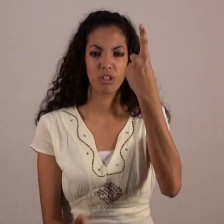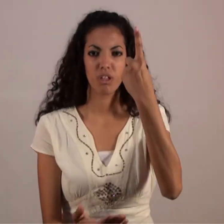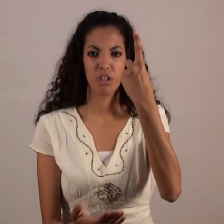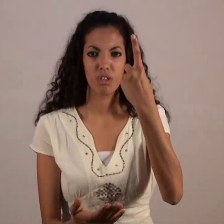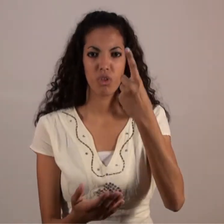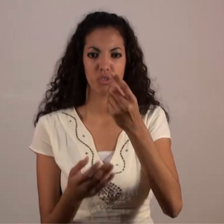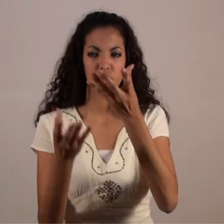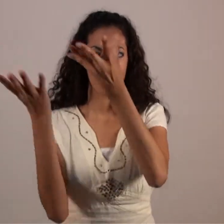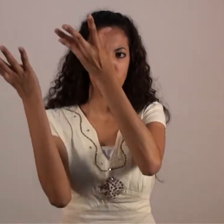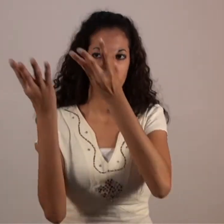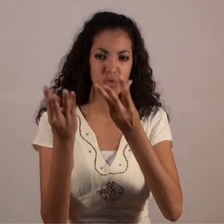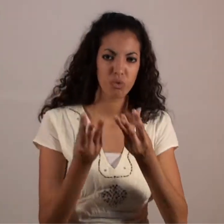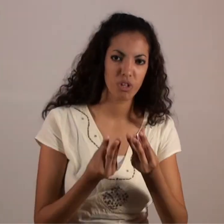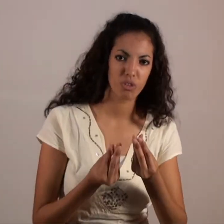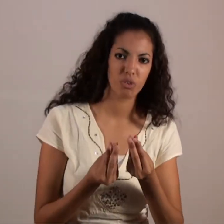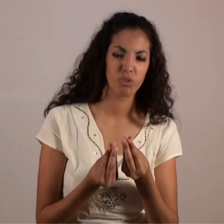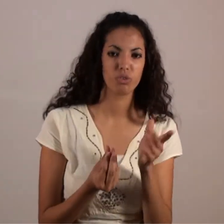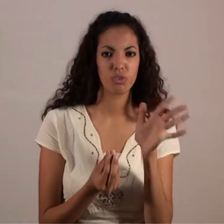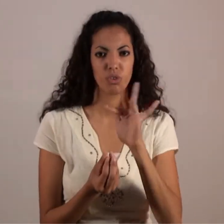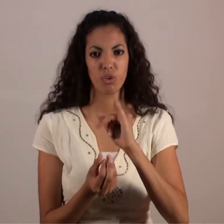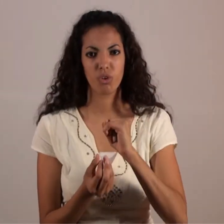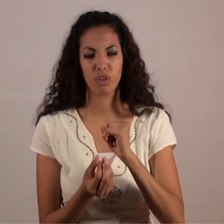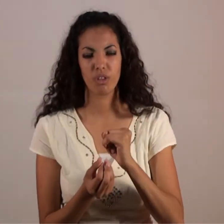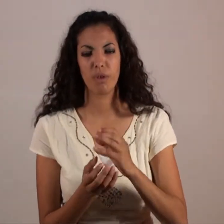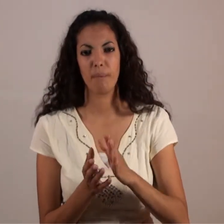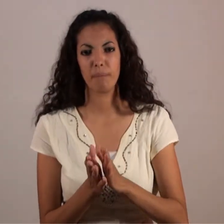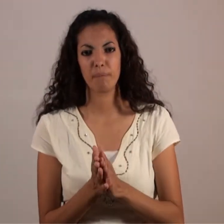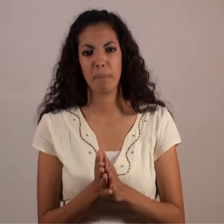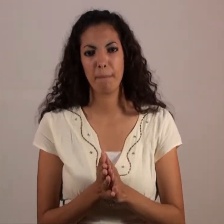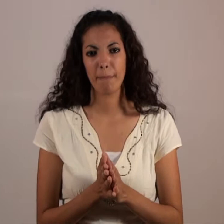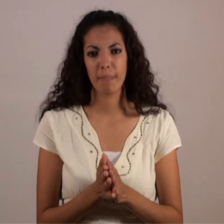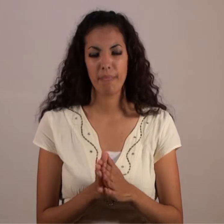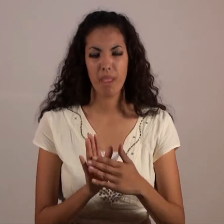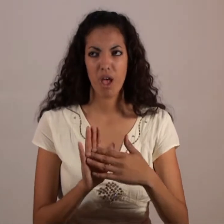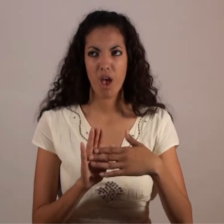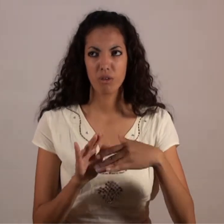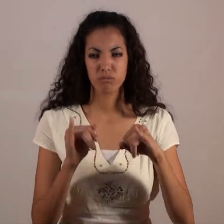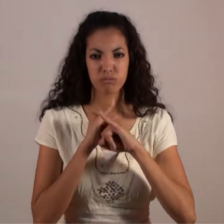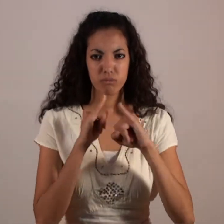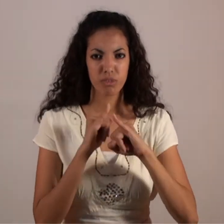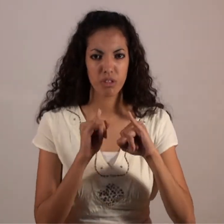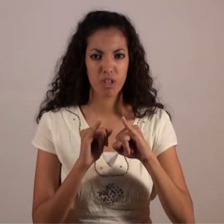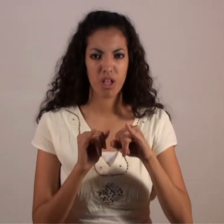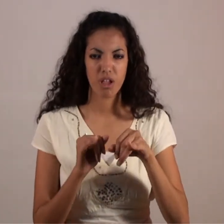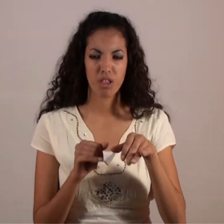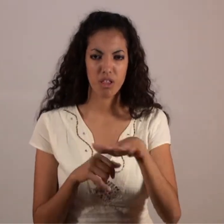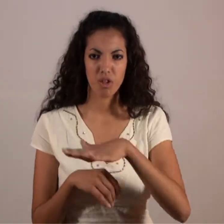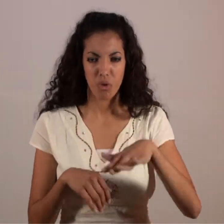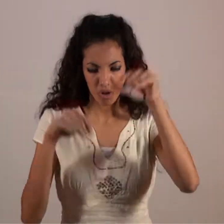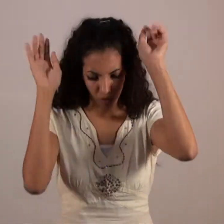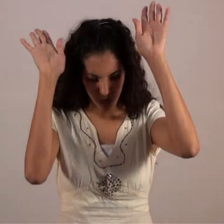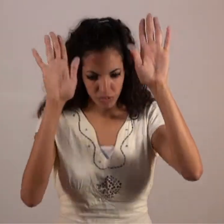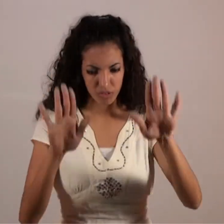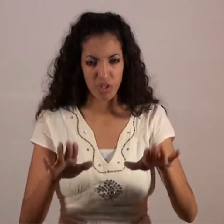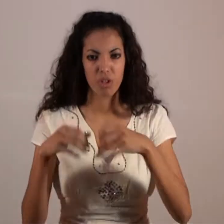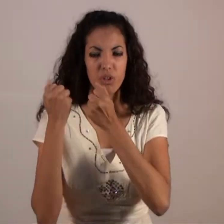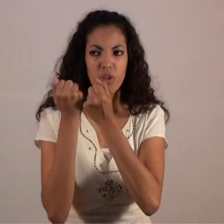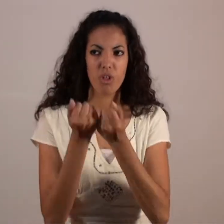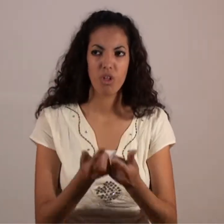nuestro favor. El mensaje del santuario ofrece esperanza y ánimo aún al más débil de sus